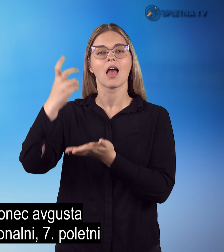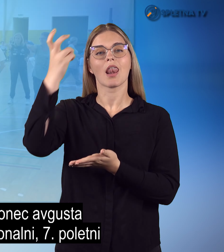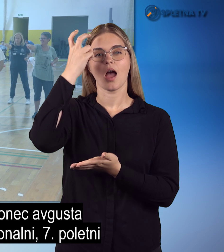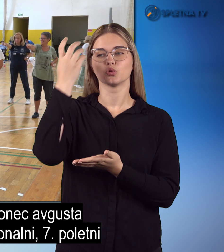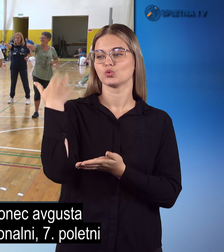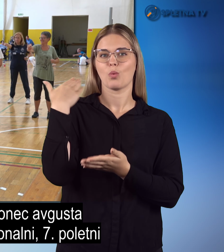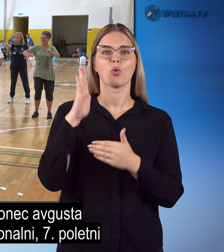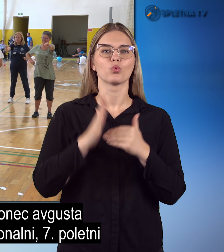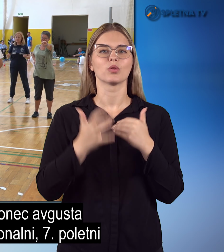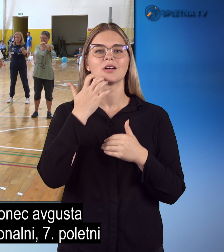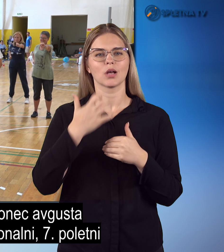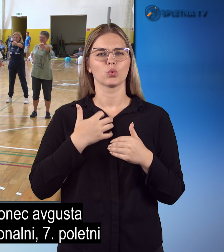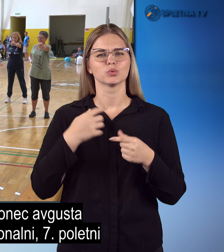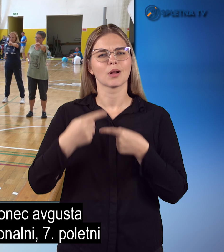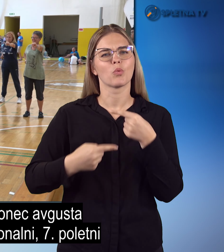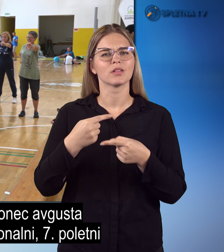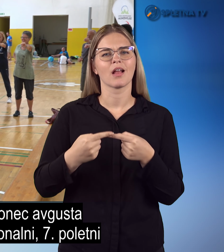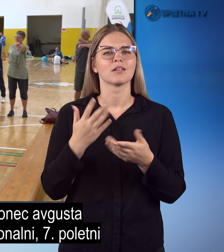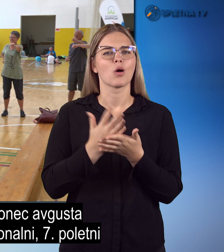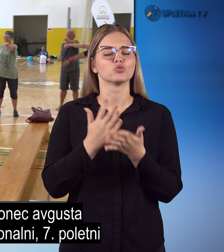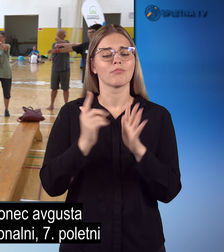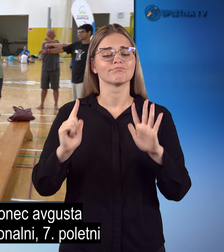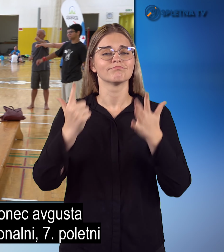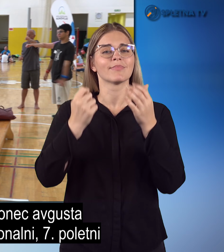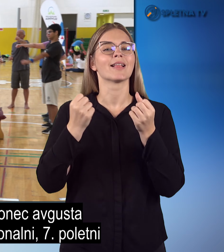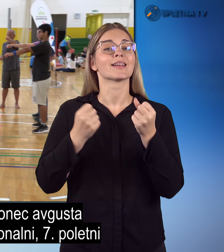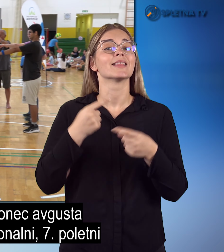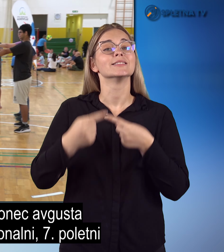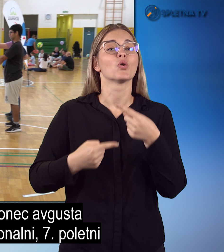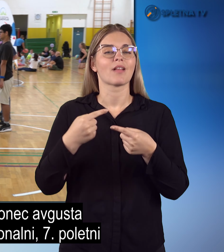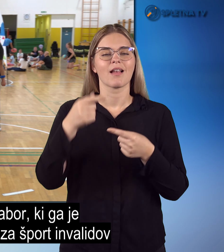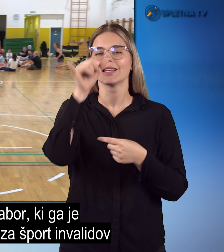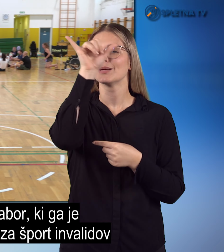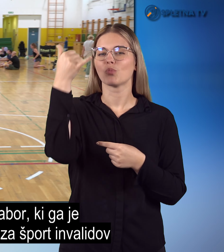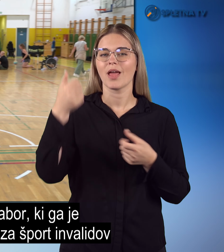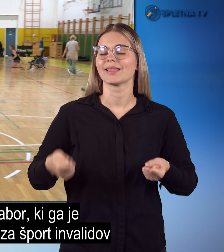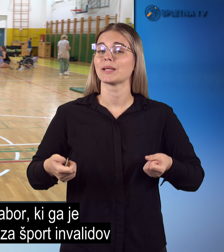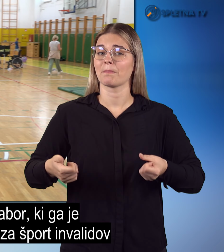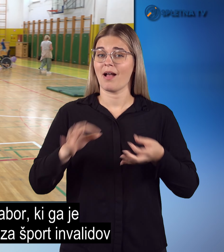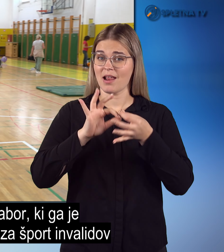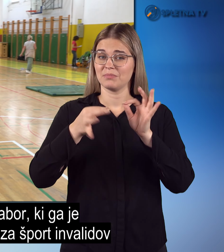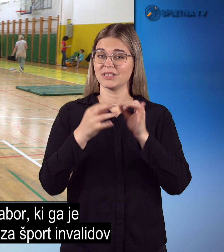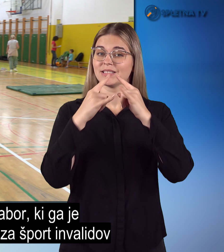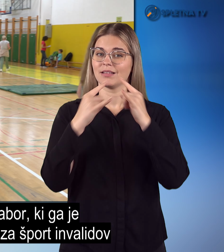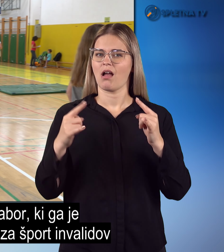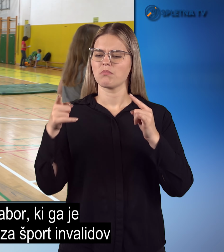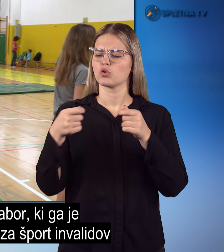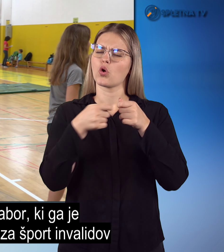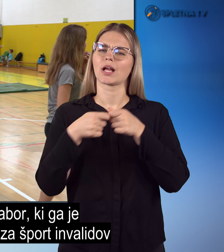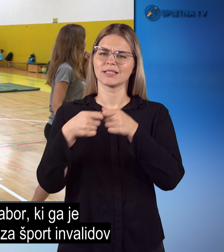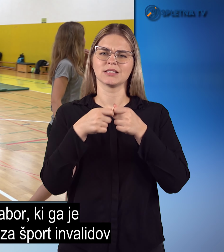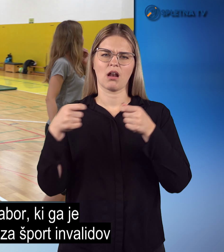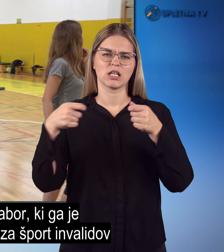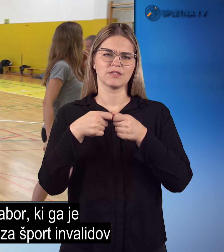Laškem je konec avgusta potekal že tradicionalni 7. poletni paraolimpijski tabor, ki ga je organizirala Zveza za